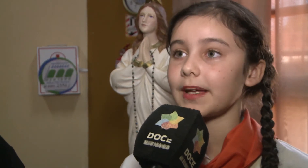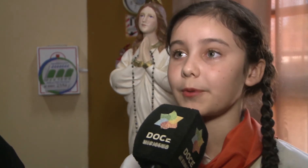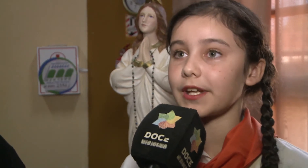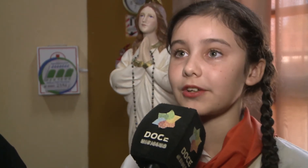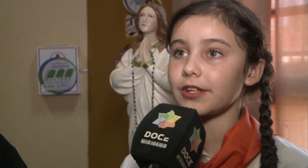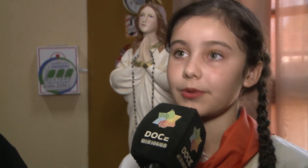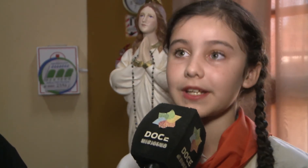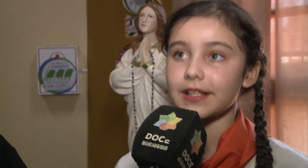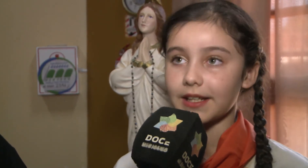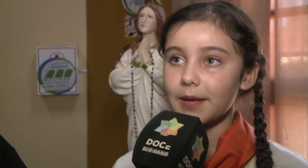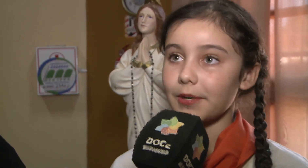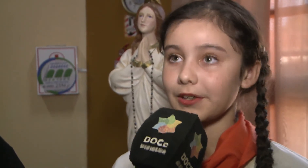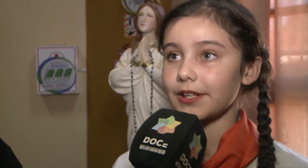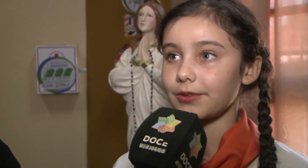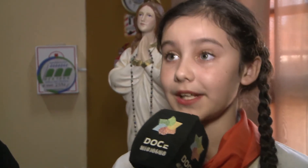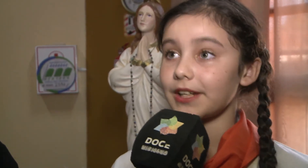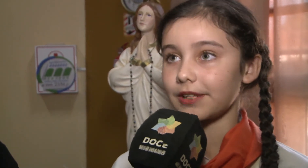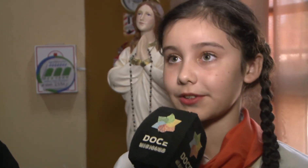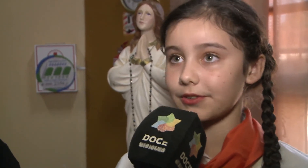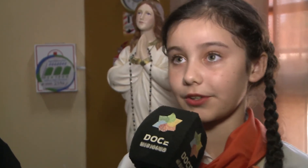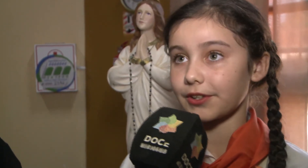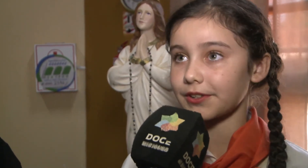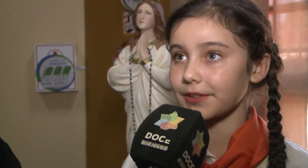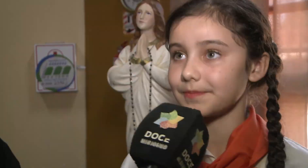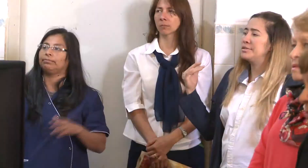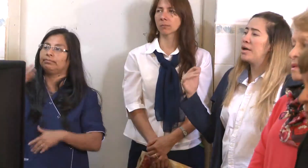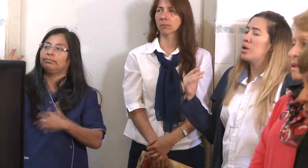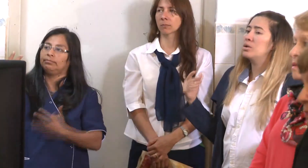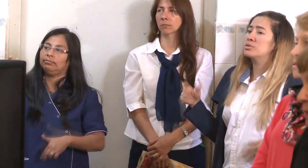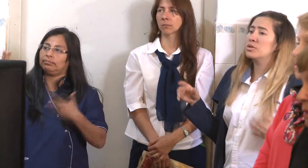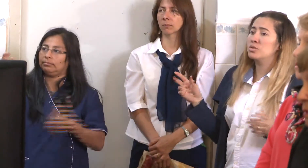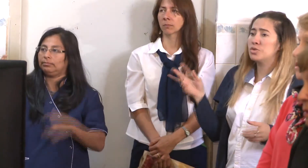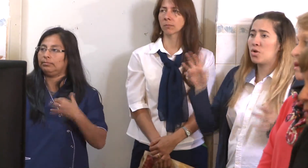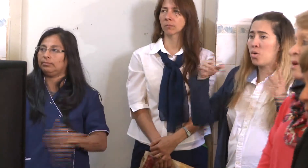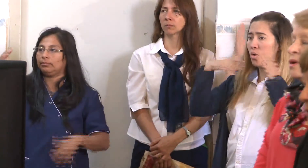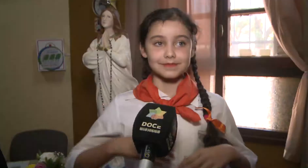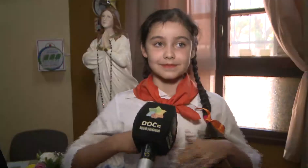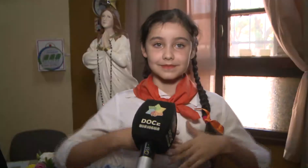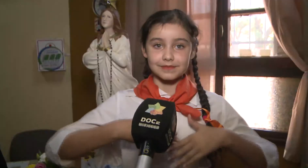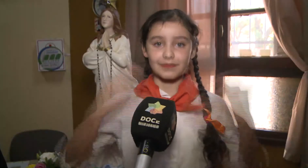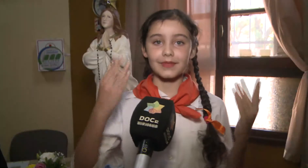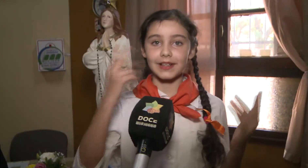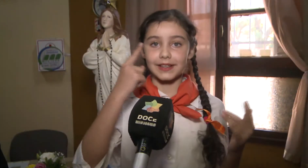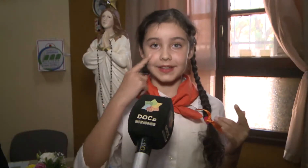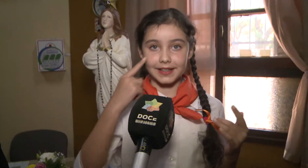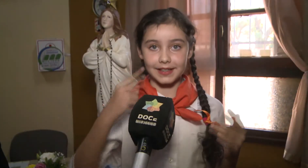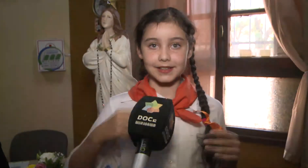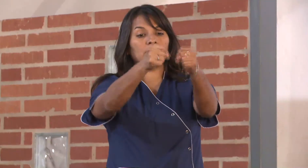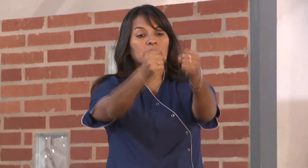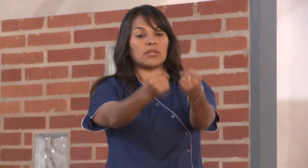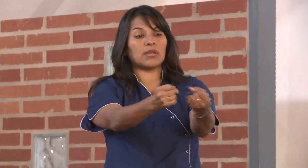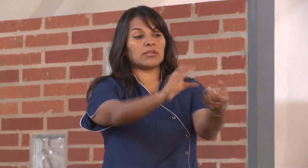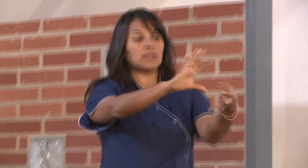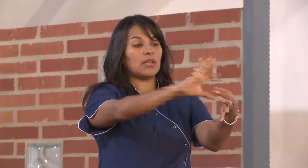ellos para poderlos incluir con nosotros. El objetivo es el año que viene poder ser núcleo para alumnos